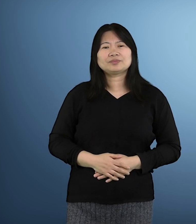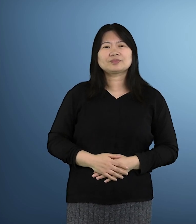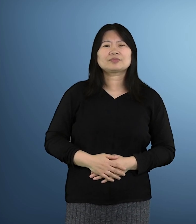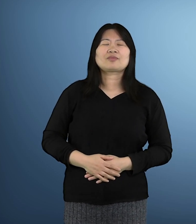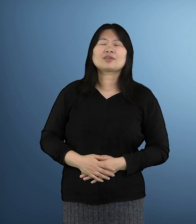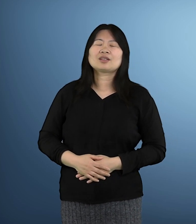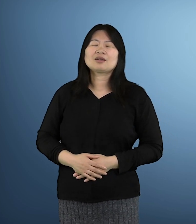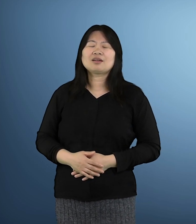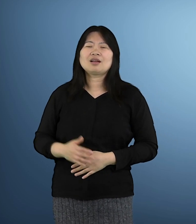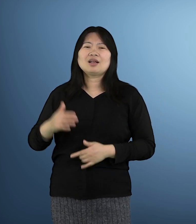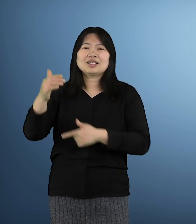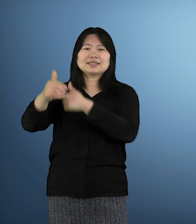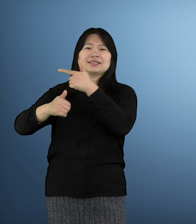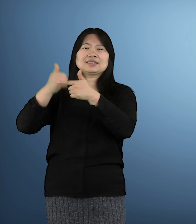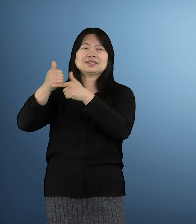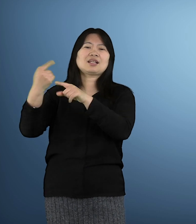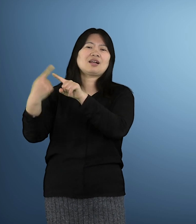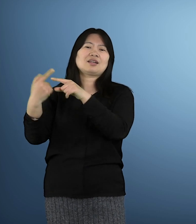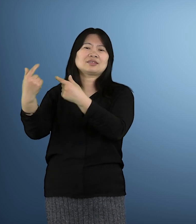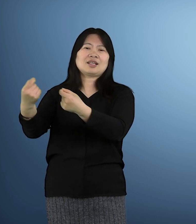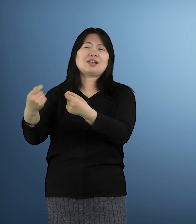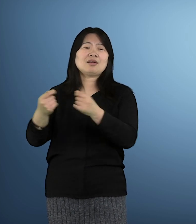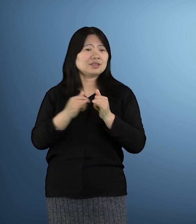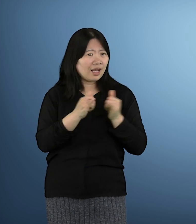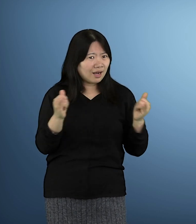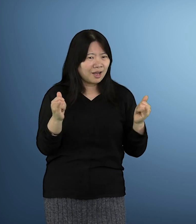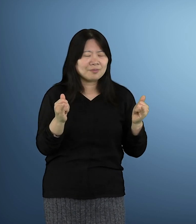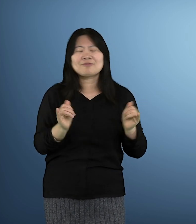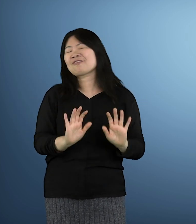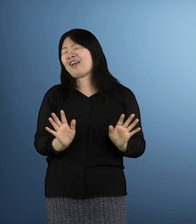신이에요, 신. 사람이 아니에요.